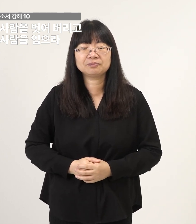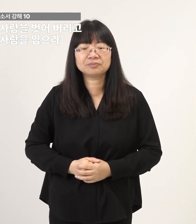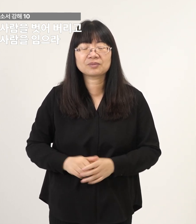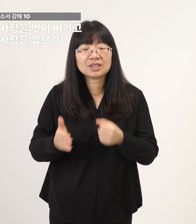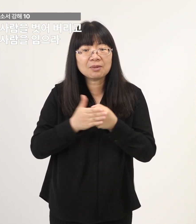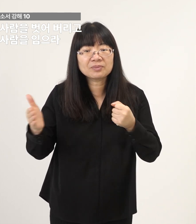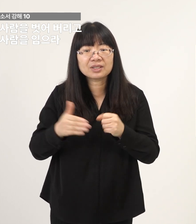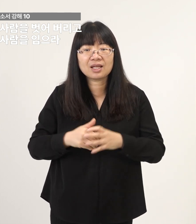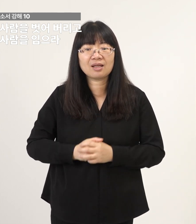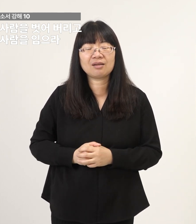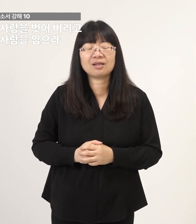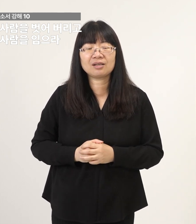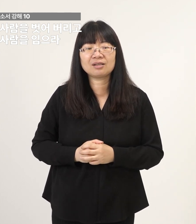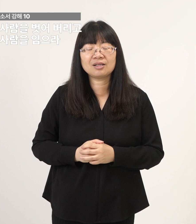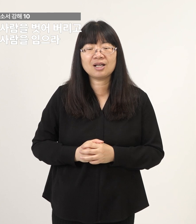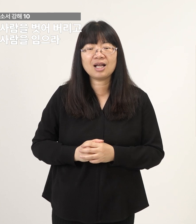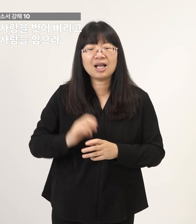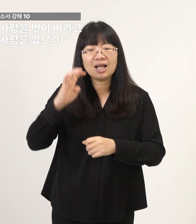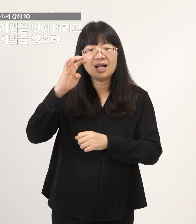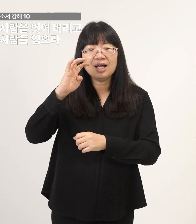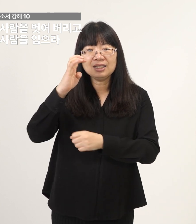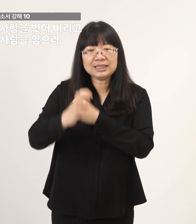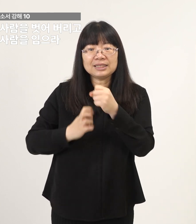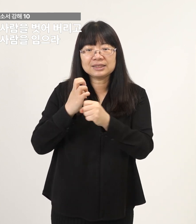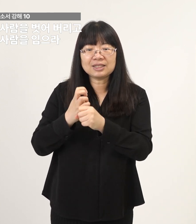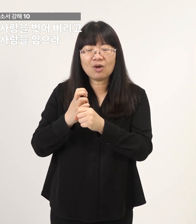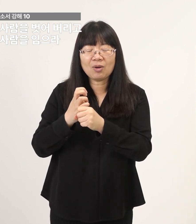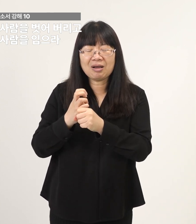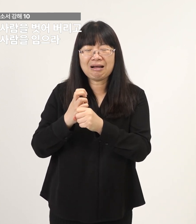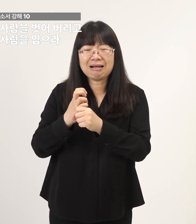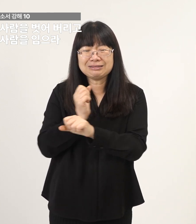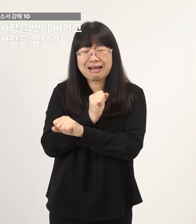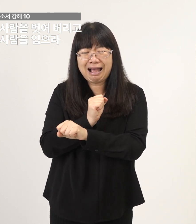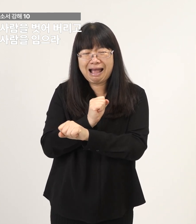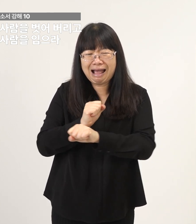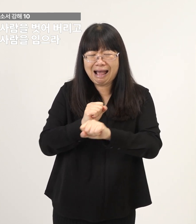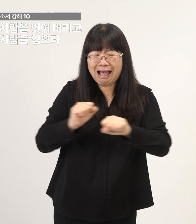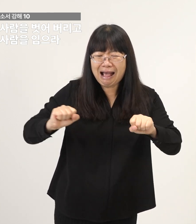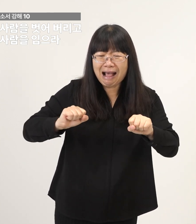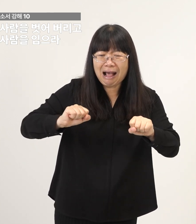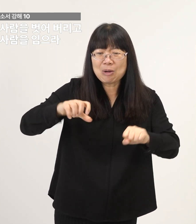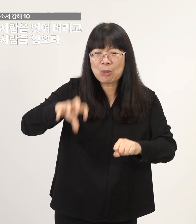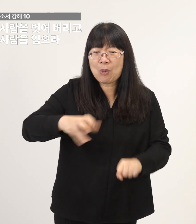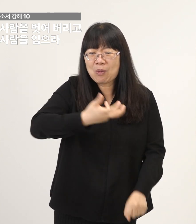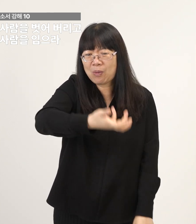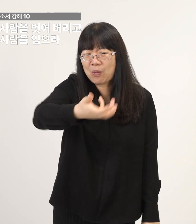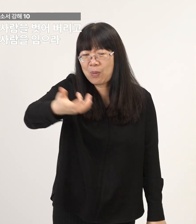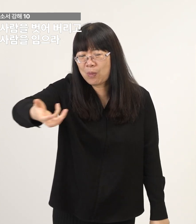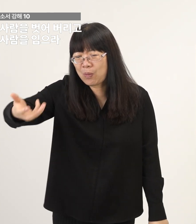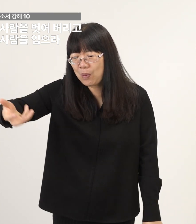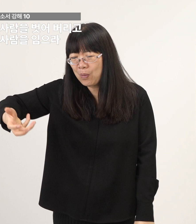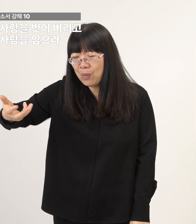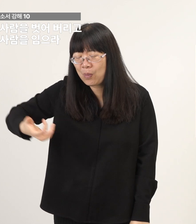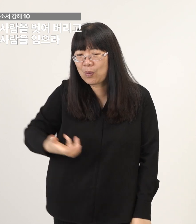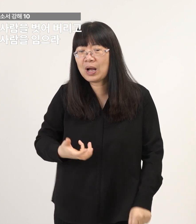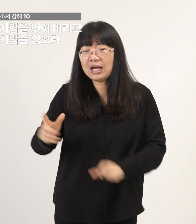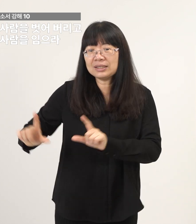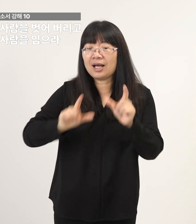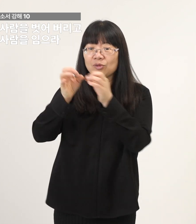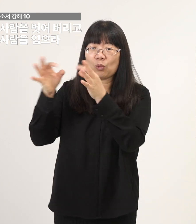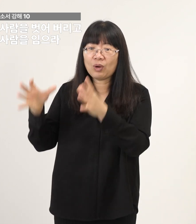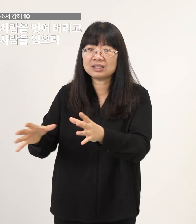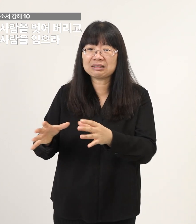그래서 40년 그 광야 생활 동안에 400년 동안 찌들었던 그 애굽의